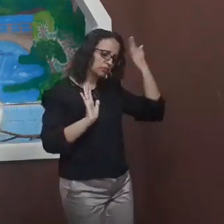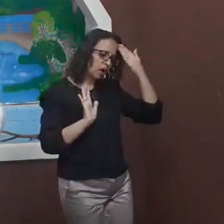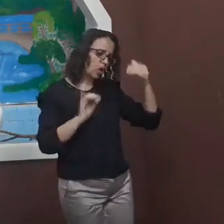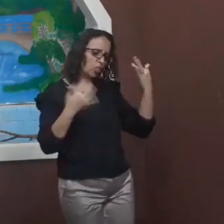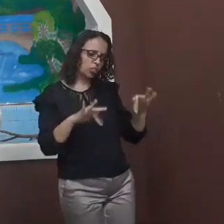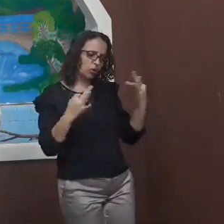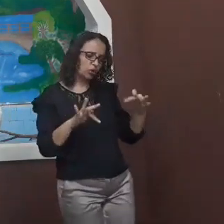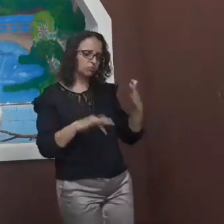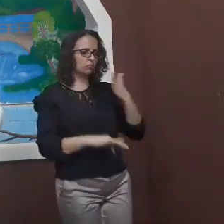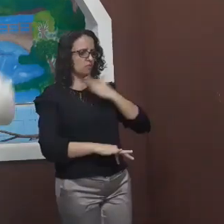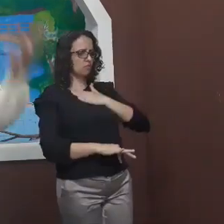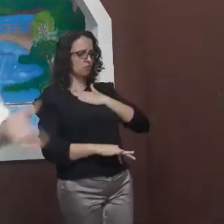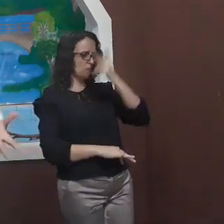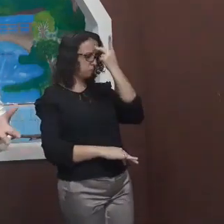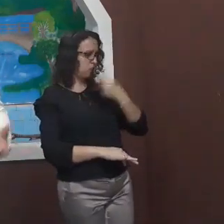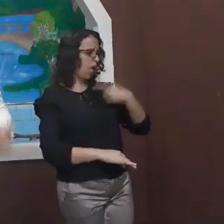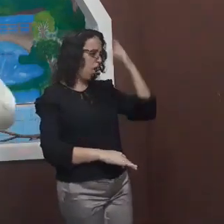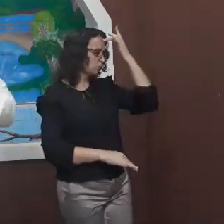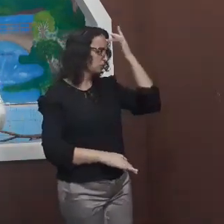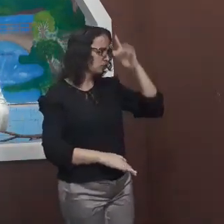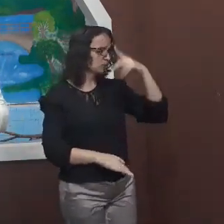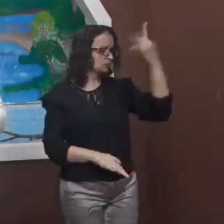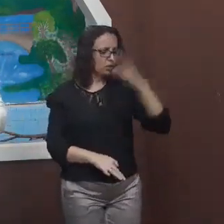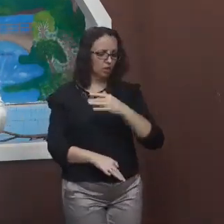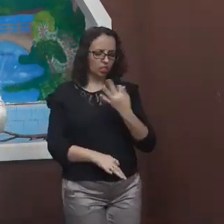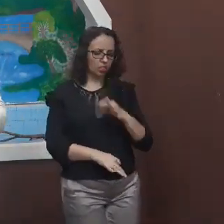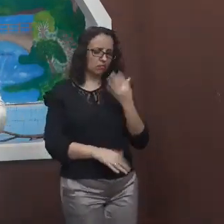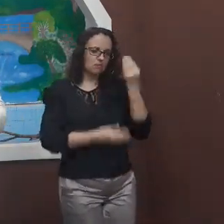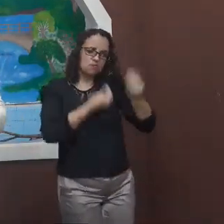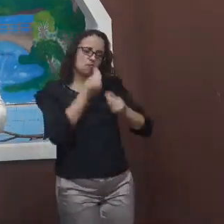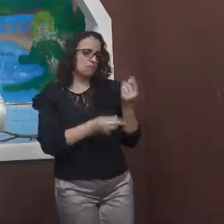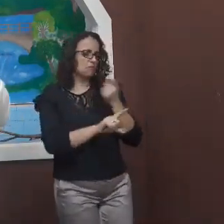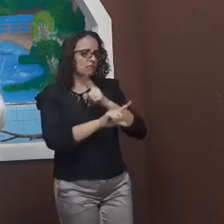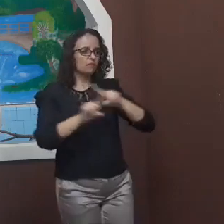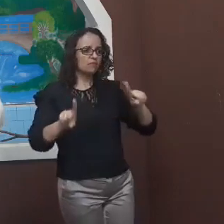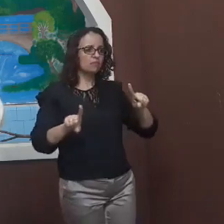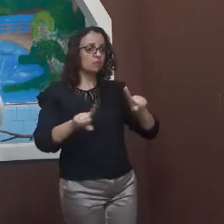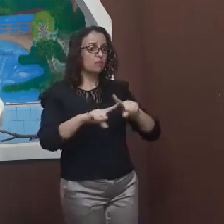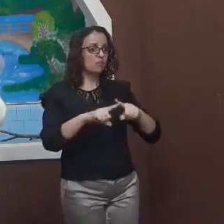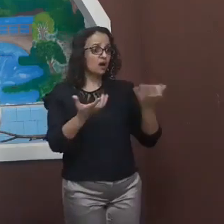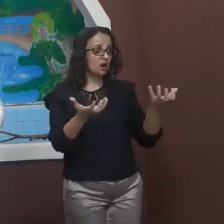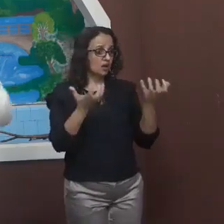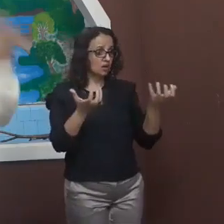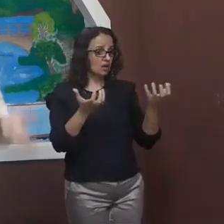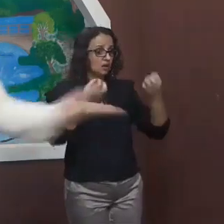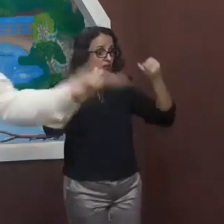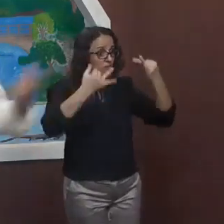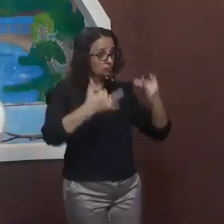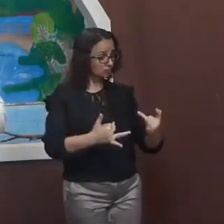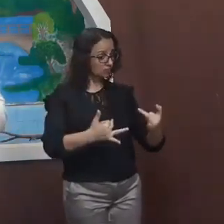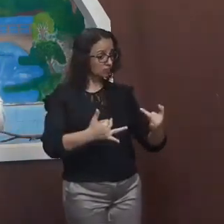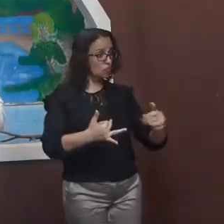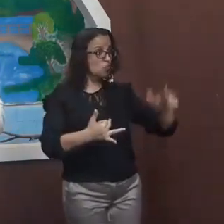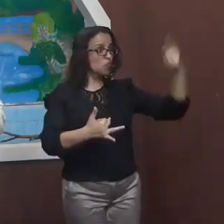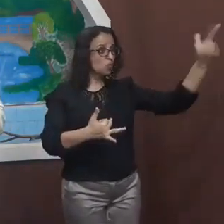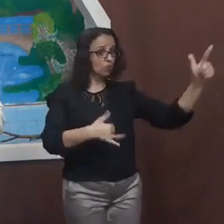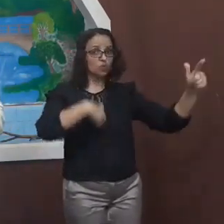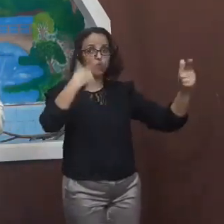é minha dor. Eu não quero saber da dor do outro, eu quero saber da minha dor só apenas. Mas eu quero dizer para mim e para você que os outros também